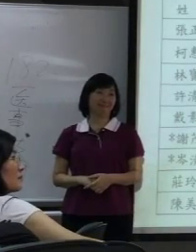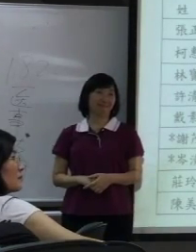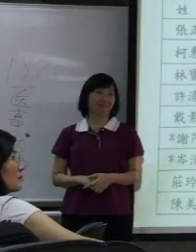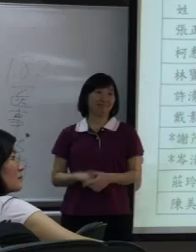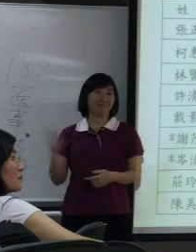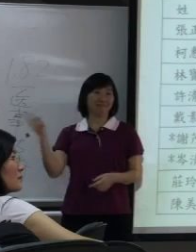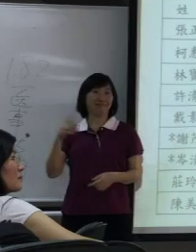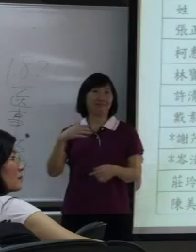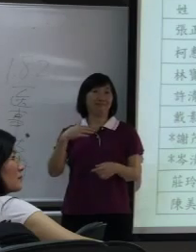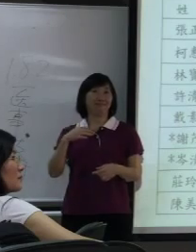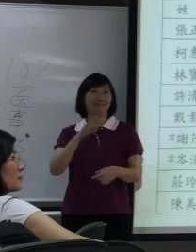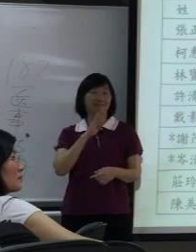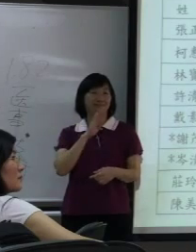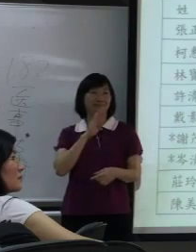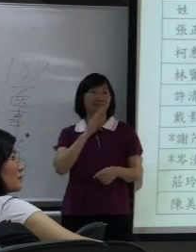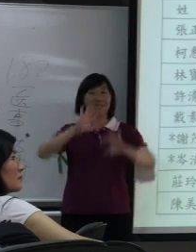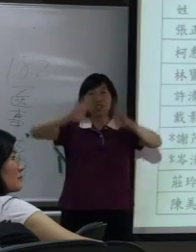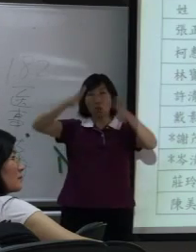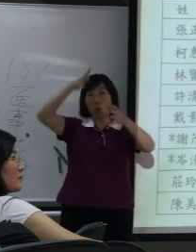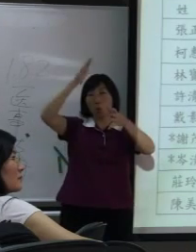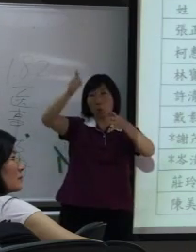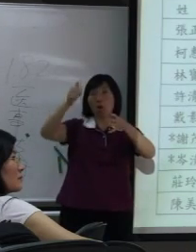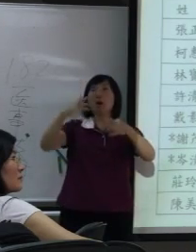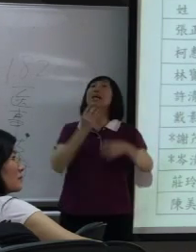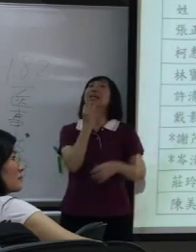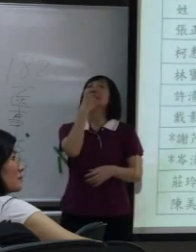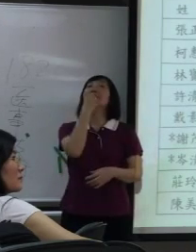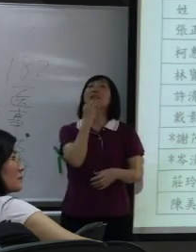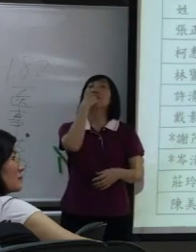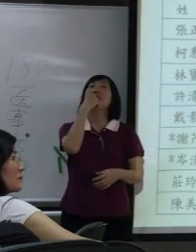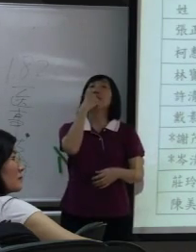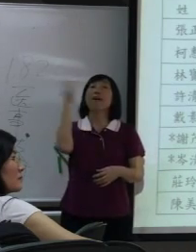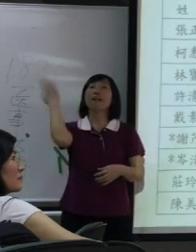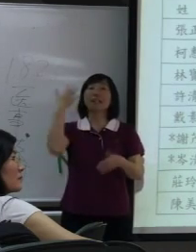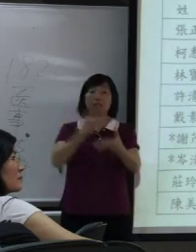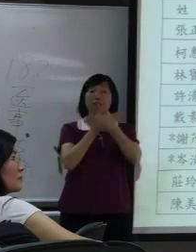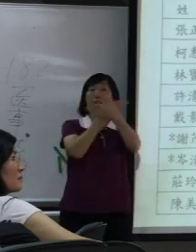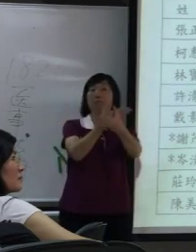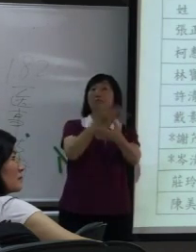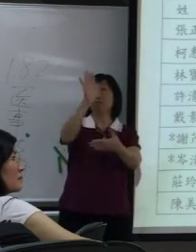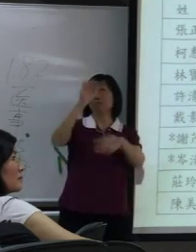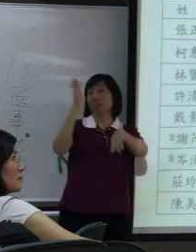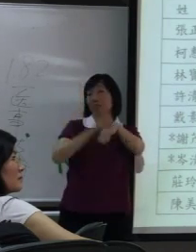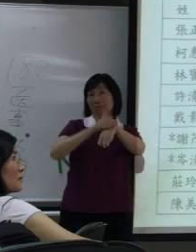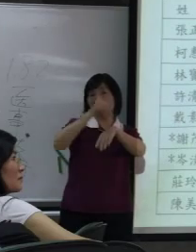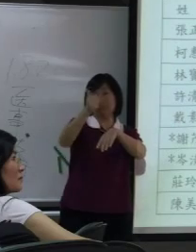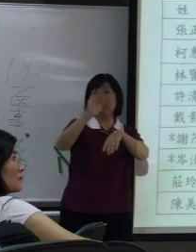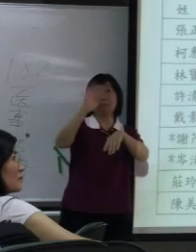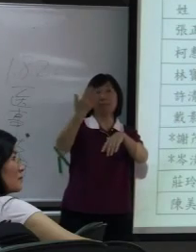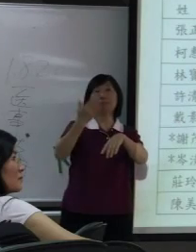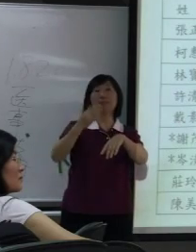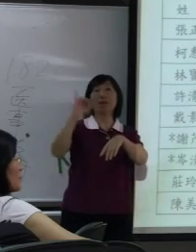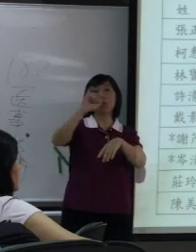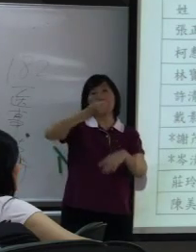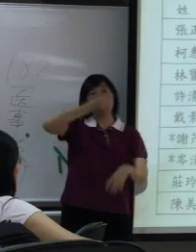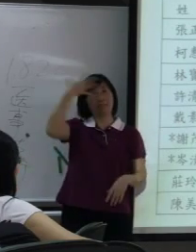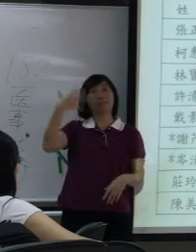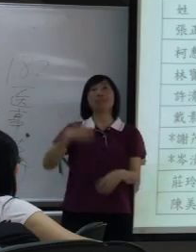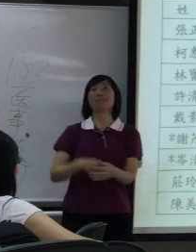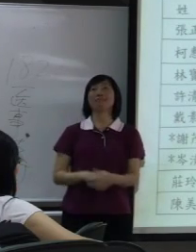总统，我看李登辉总统表扬过的杰出的女青年、